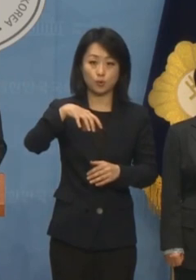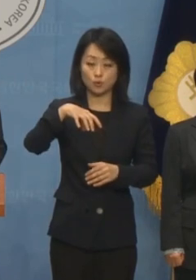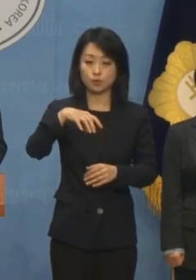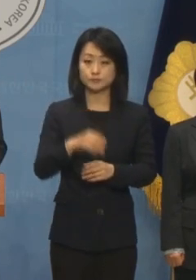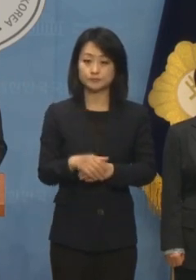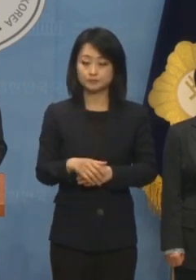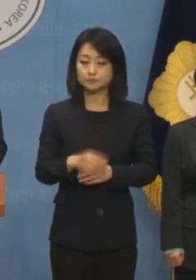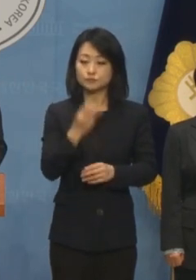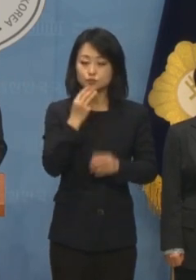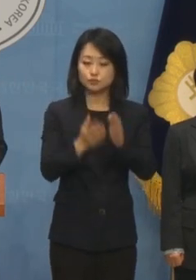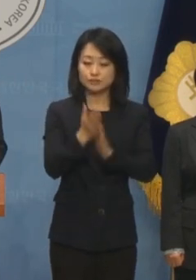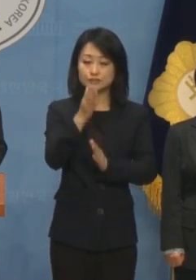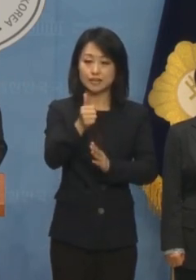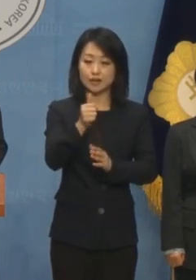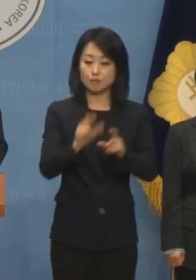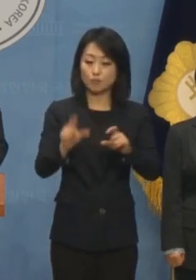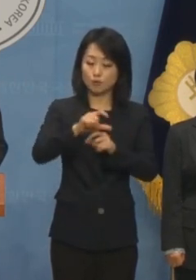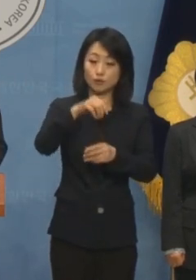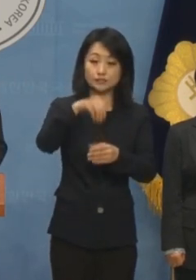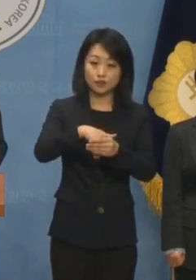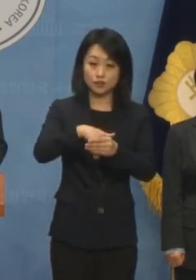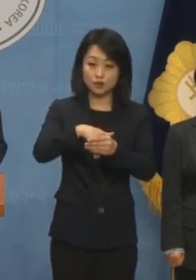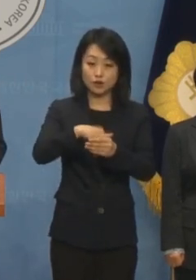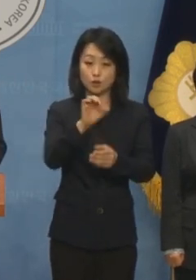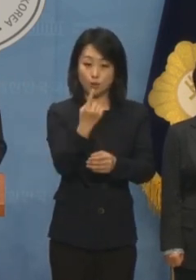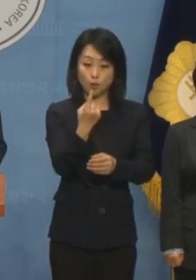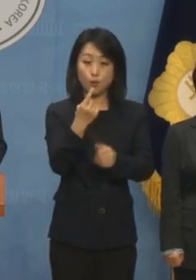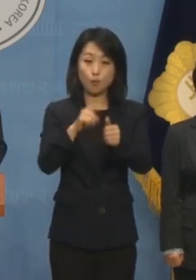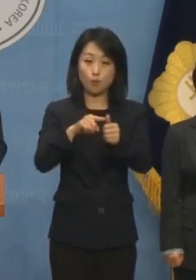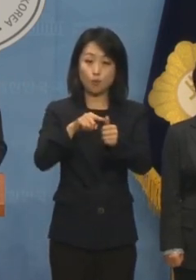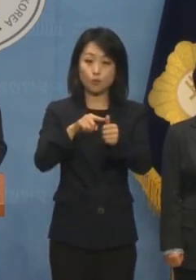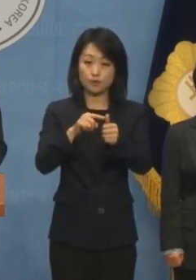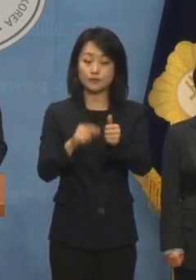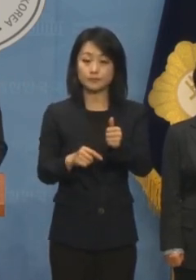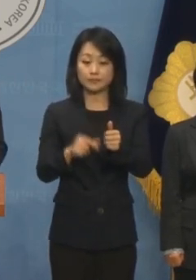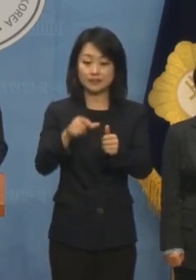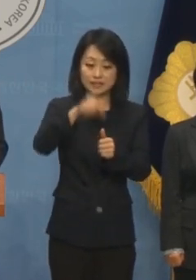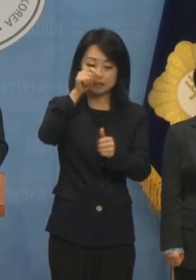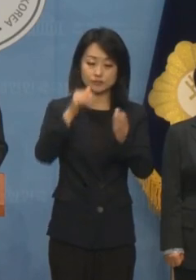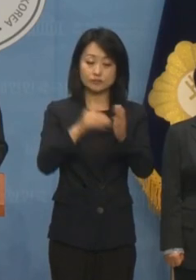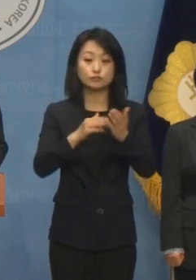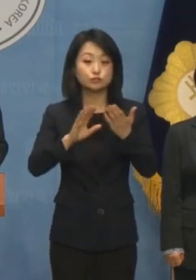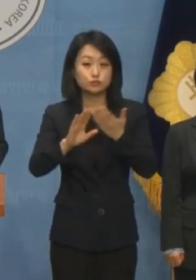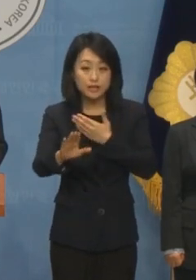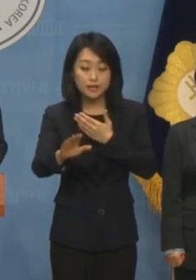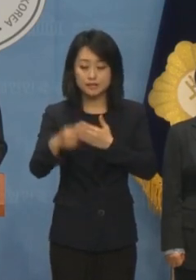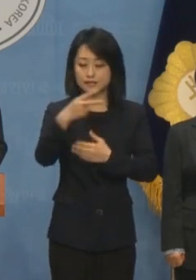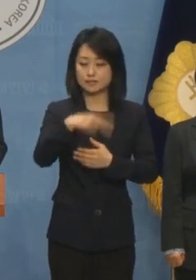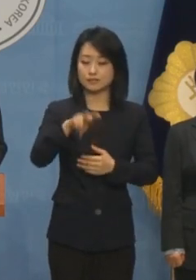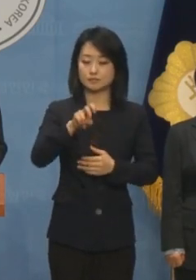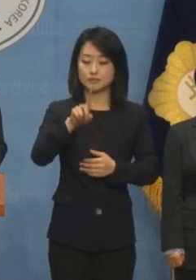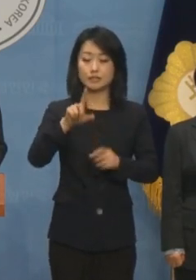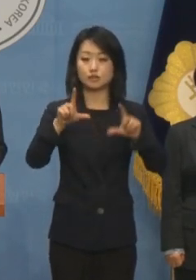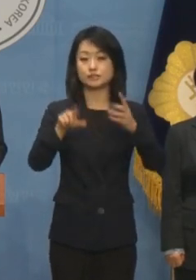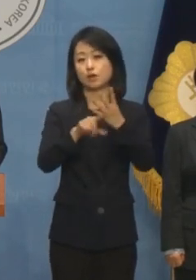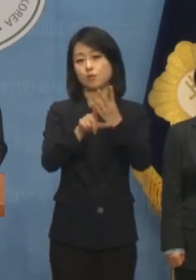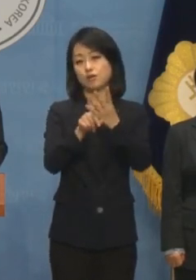허가구역은 서울시장 보궐선거에서 당선된 오세훈 시장께서 당선 직후인 2021년